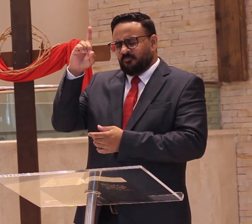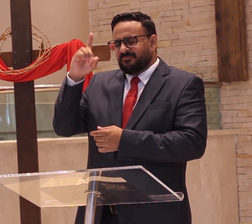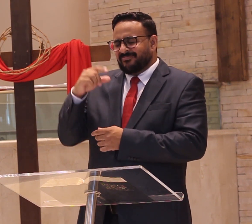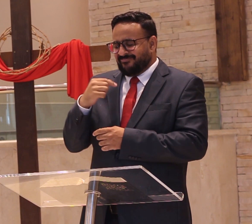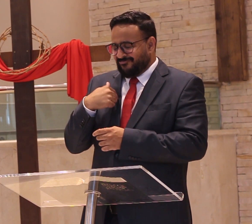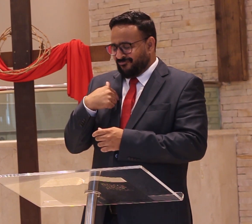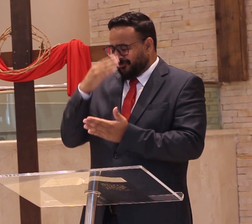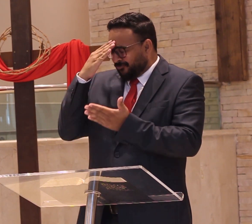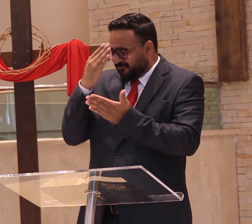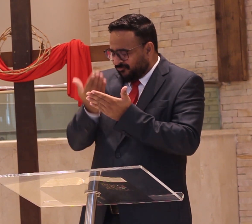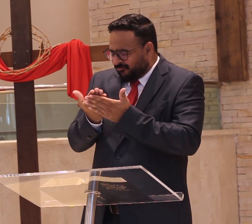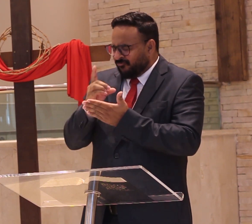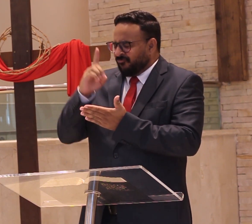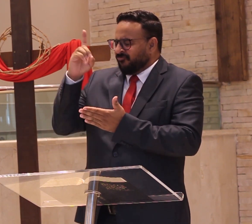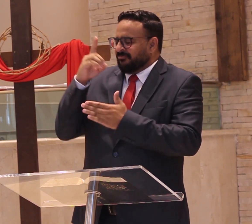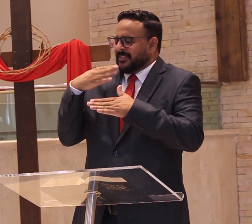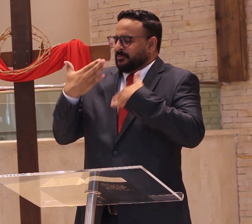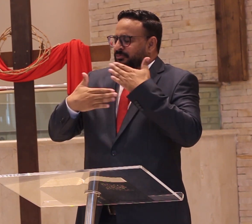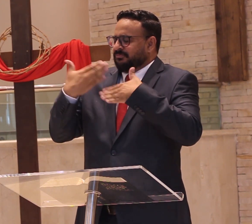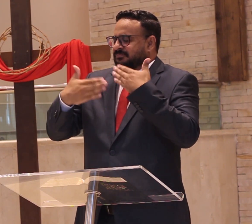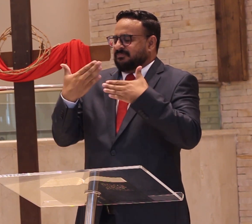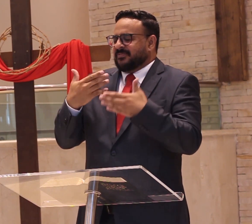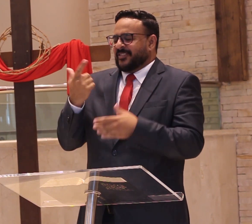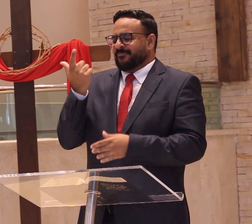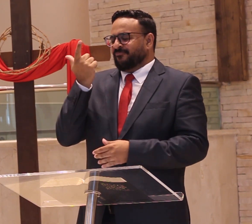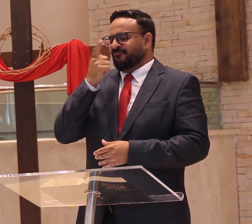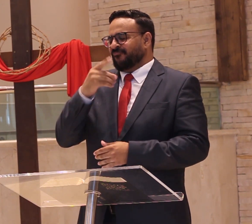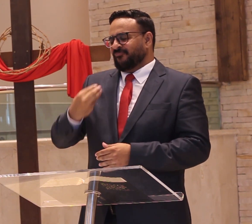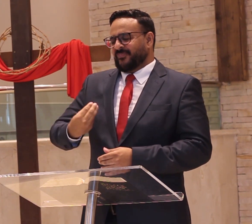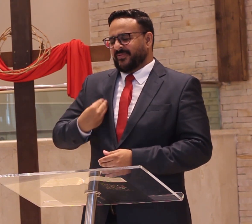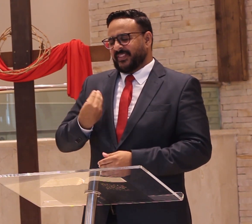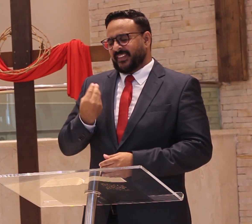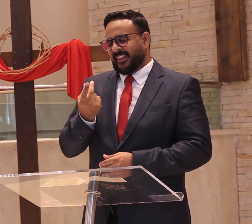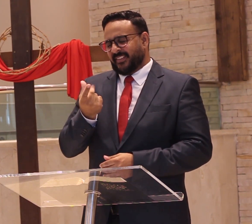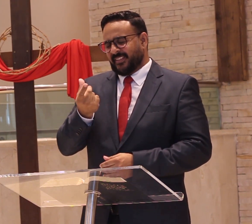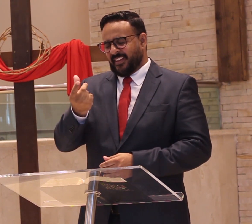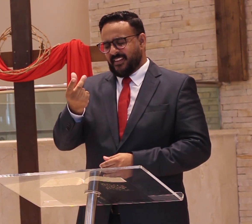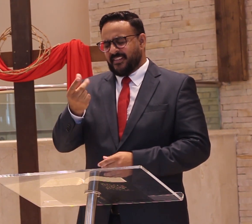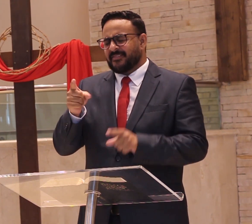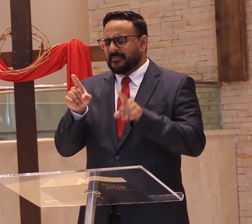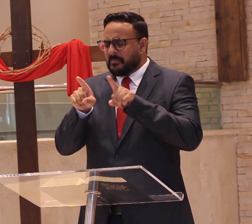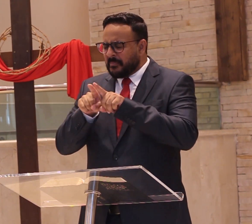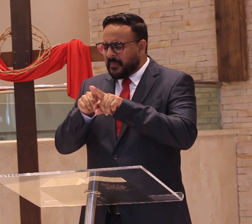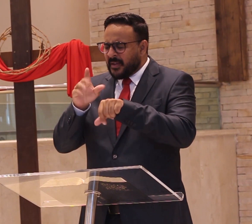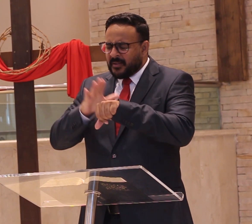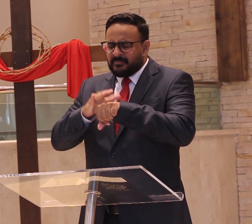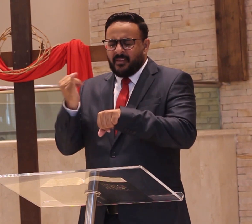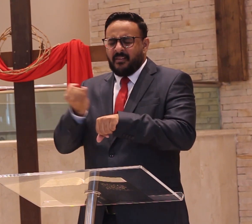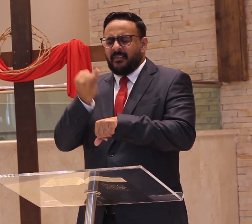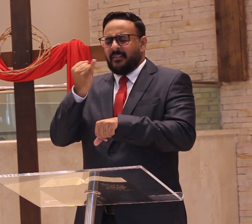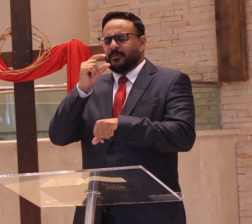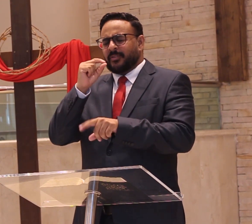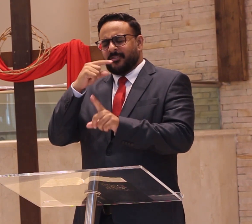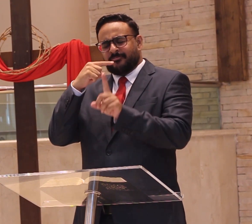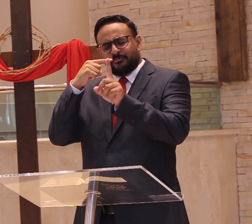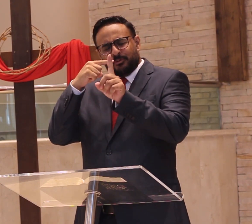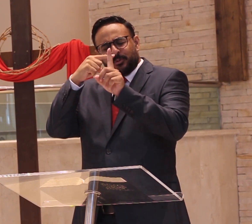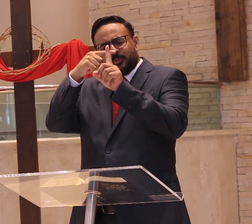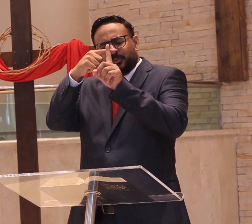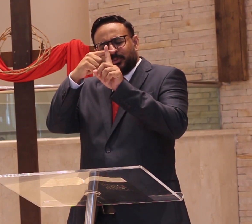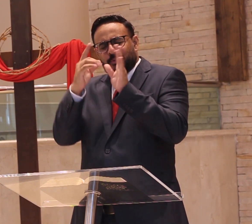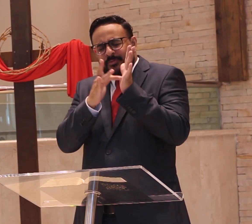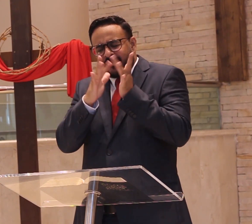confiar em Ti, queremos estar firmes na Tua presença, porque sabemos que o Senhor é o autor da vida